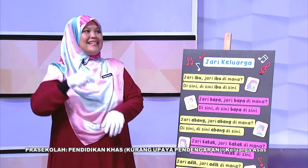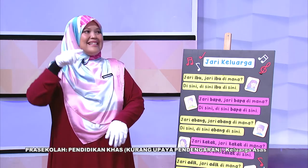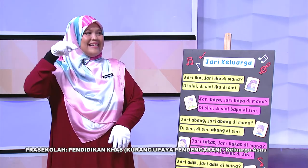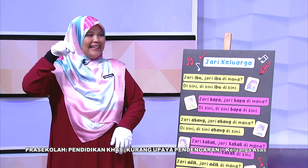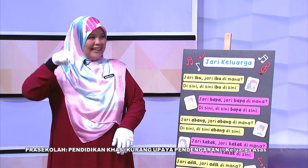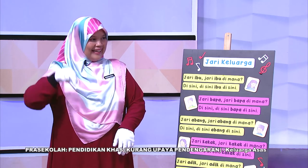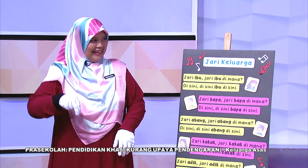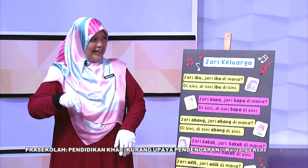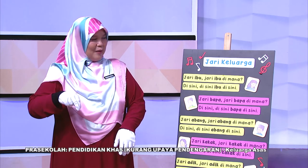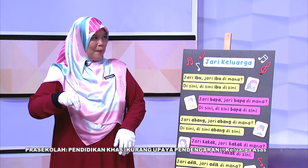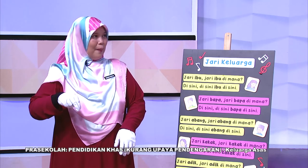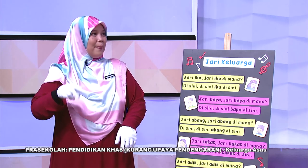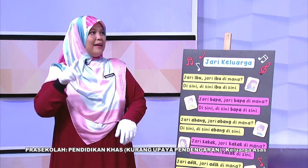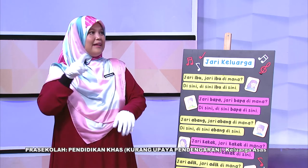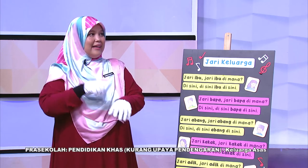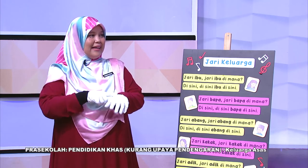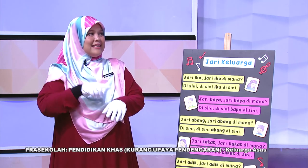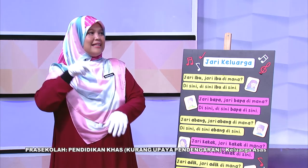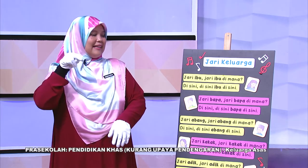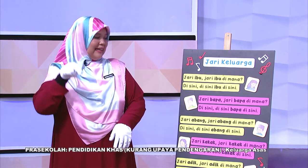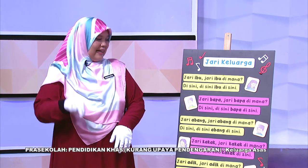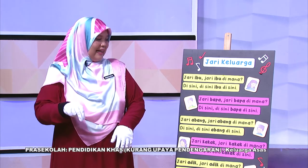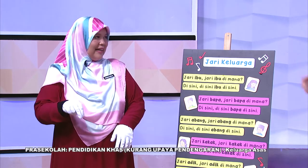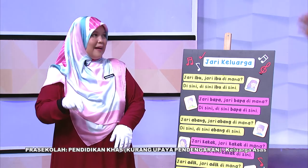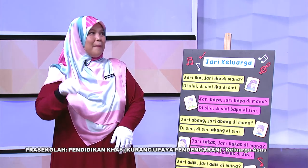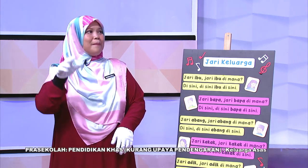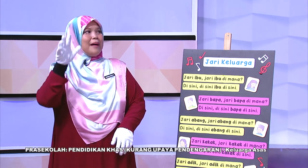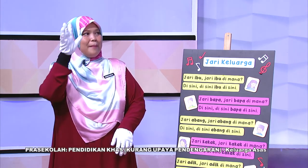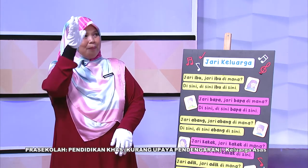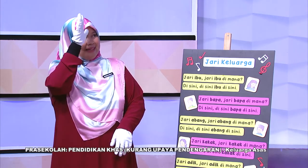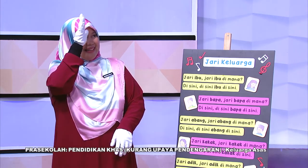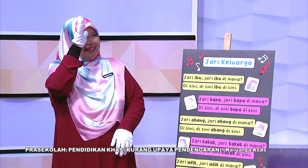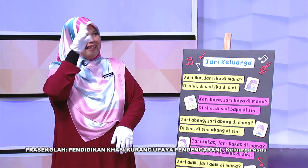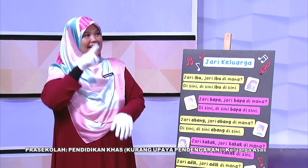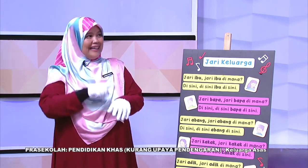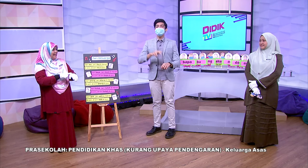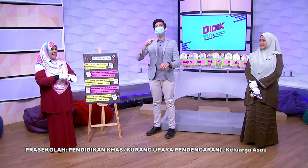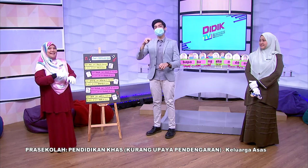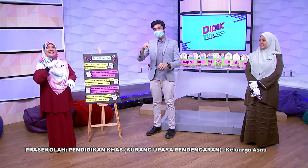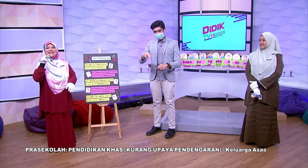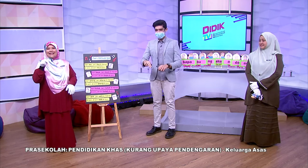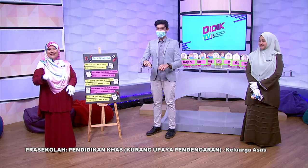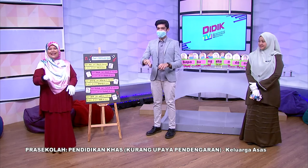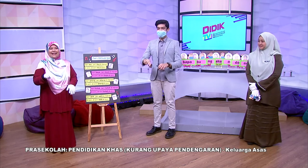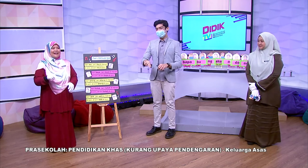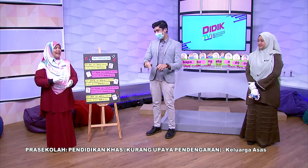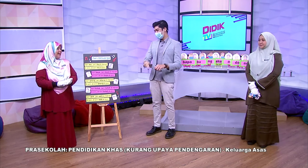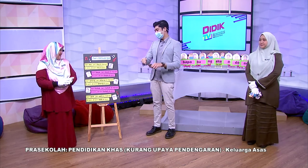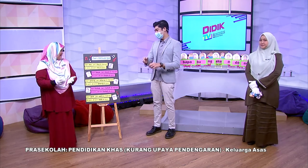disini disini baper Di Sini oke